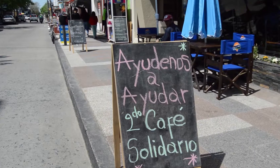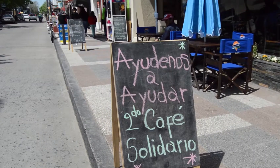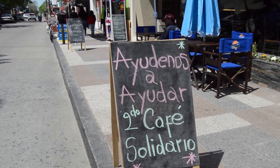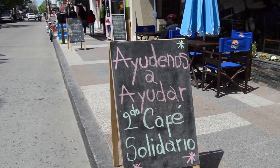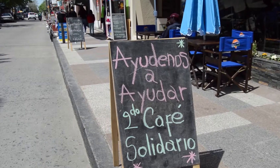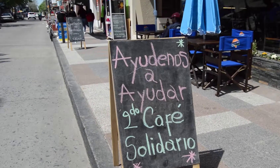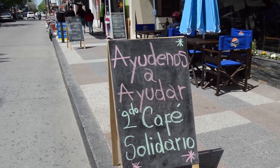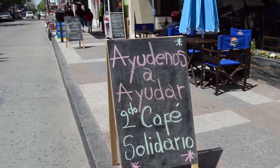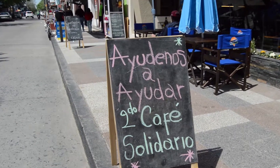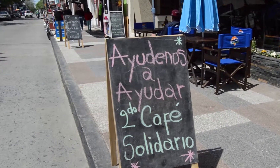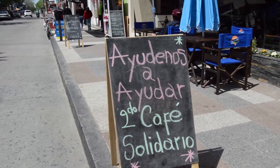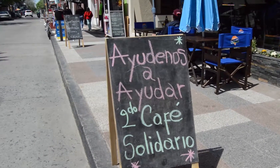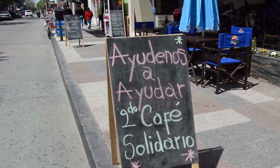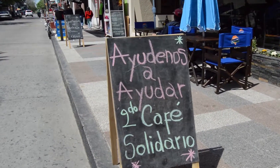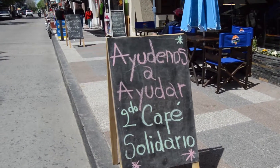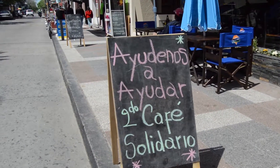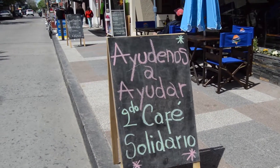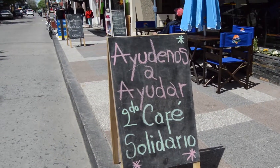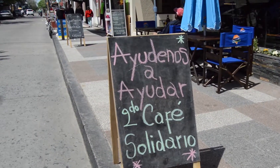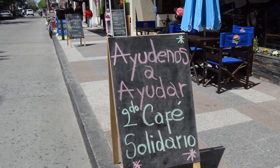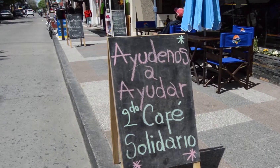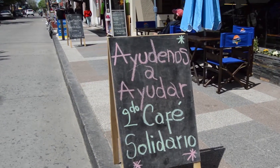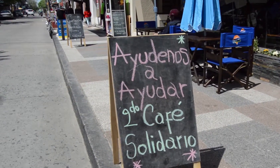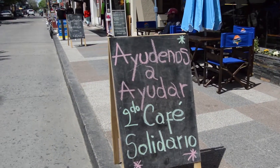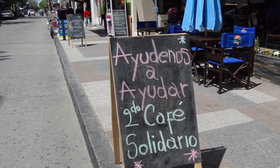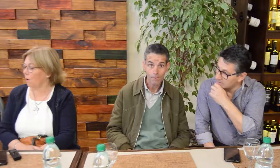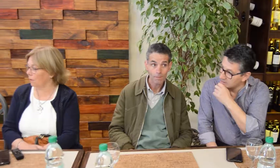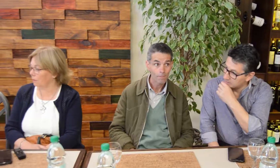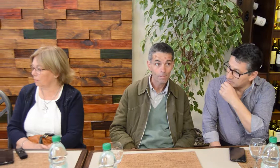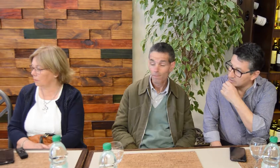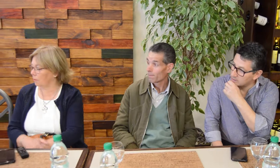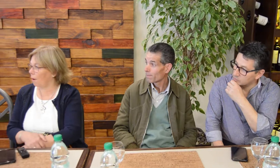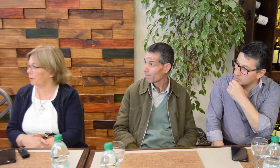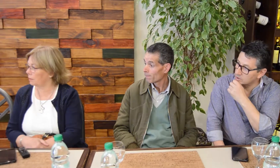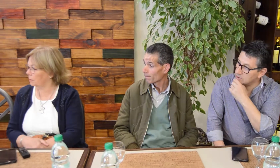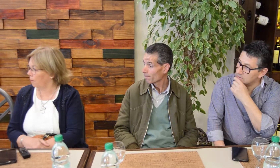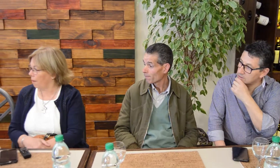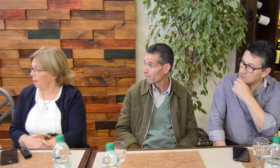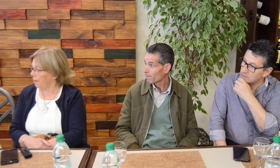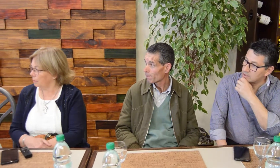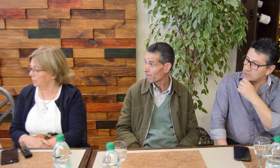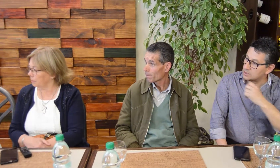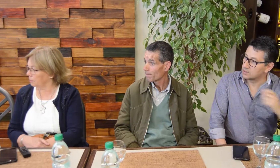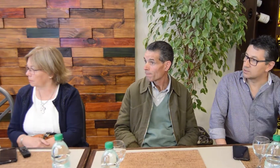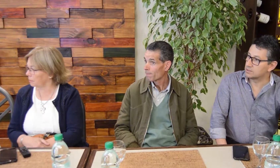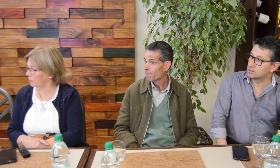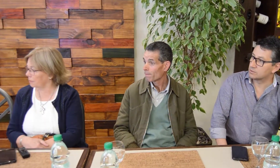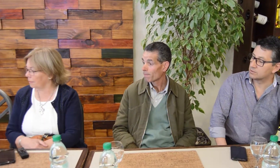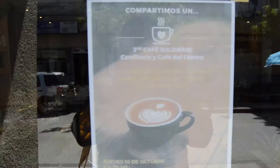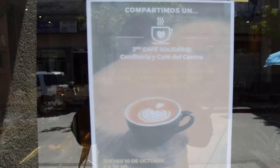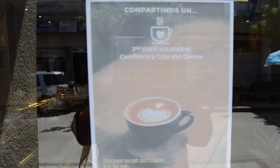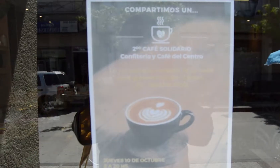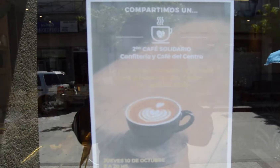café o un té o un submarino de esos de leche calentita con chocolate que son tan ricos. Y todo eso se